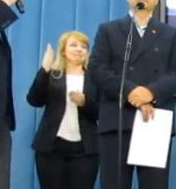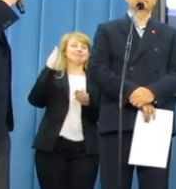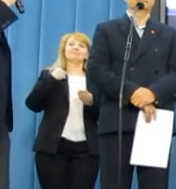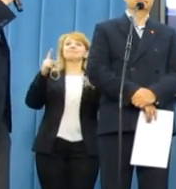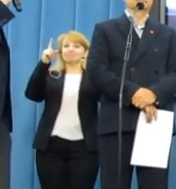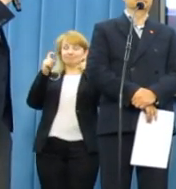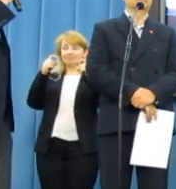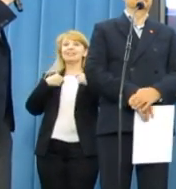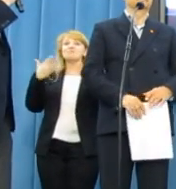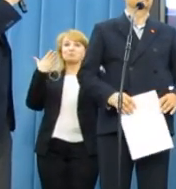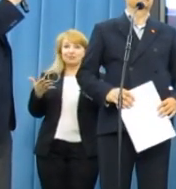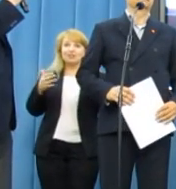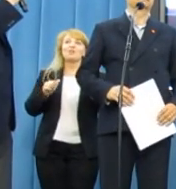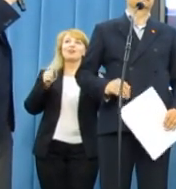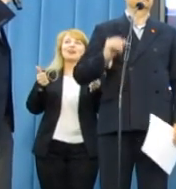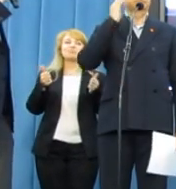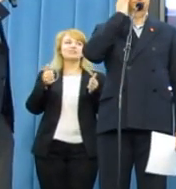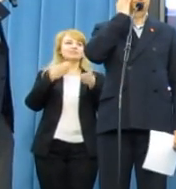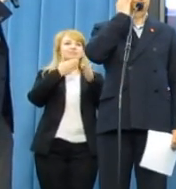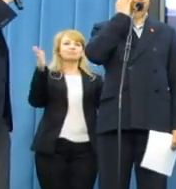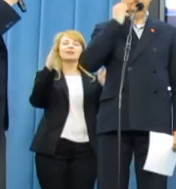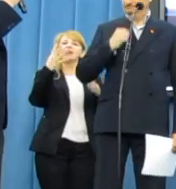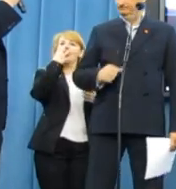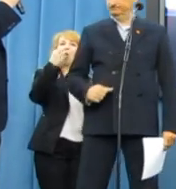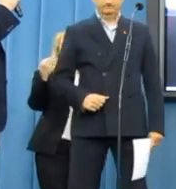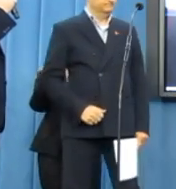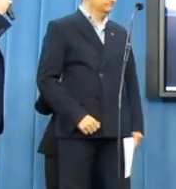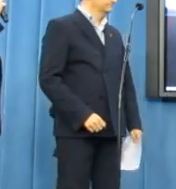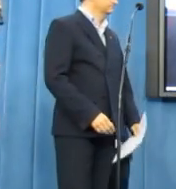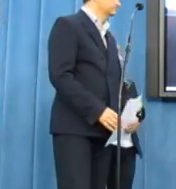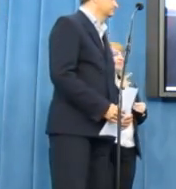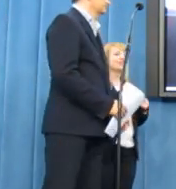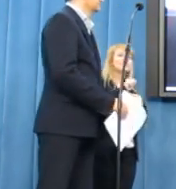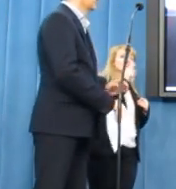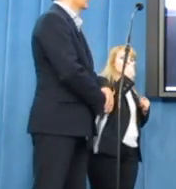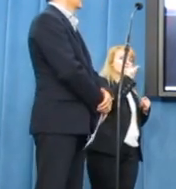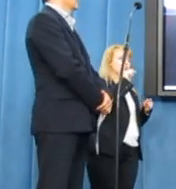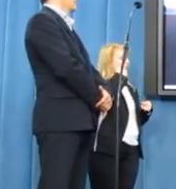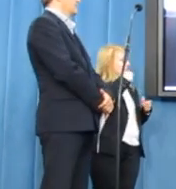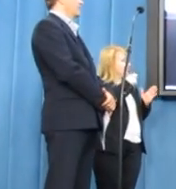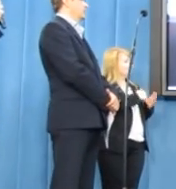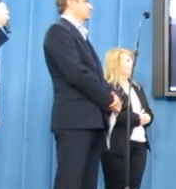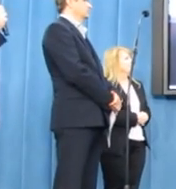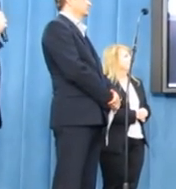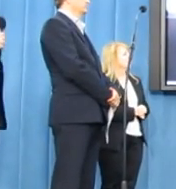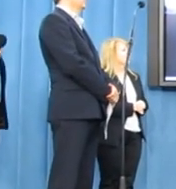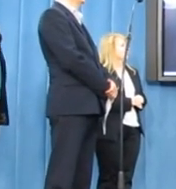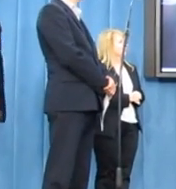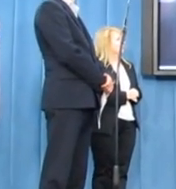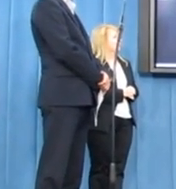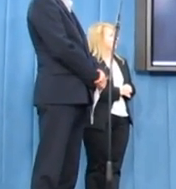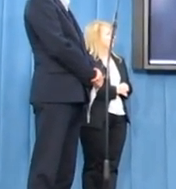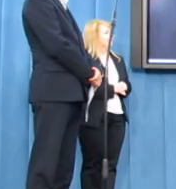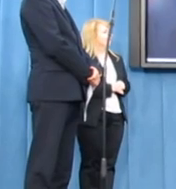Zanim zaczniemy, ja bym chciał, żebyście odsłonili ekran, żebyśmy mogli puścić minutowy film z przypomnieniem, jak to było.